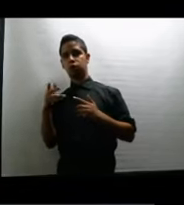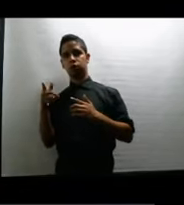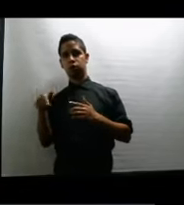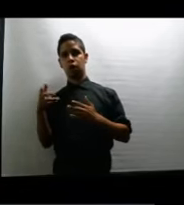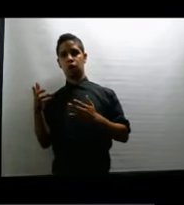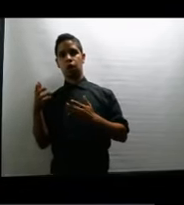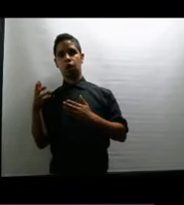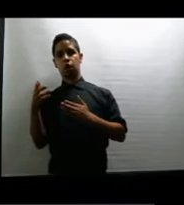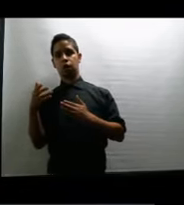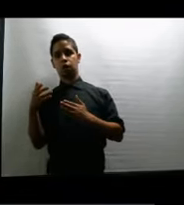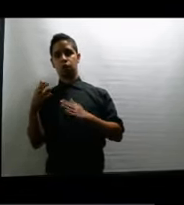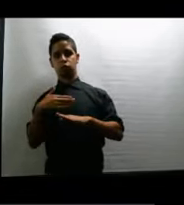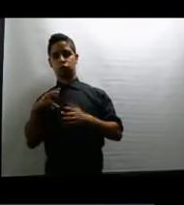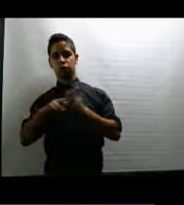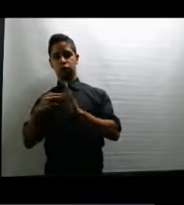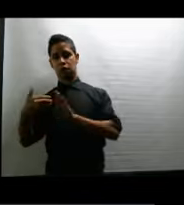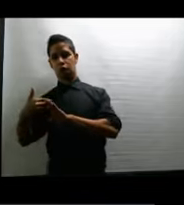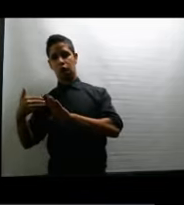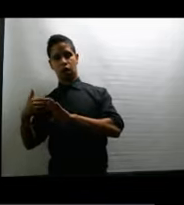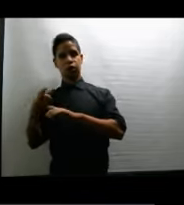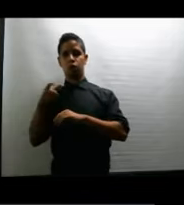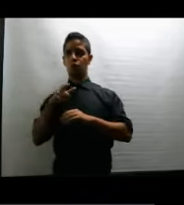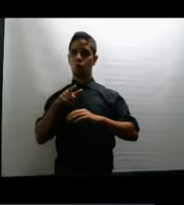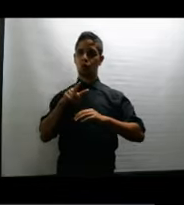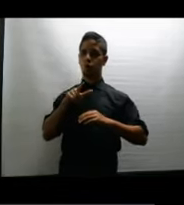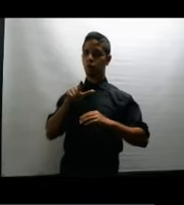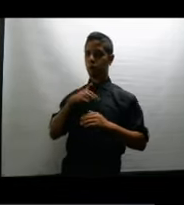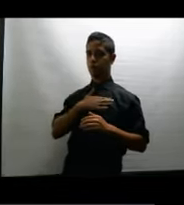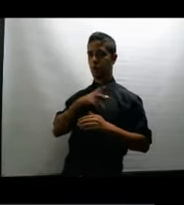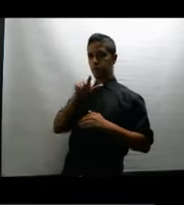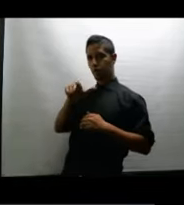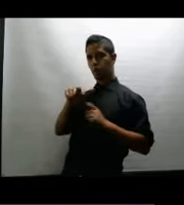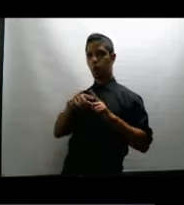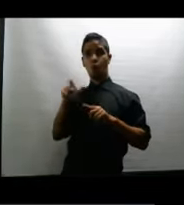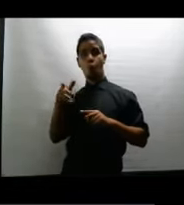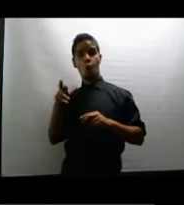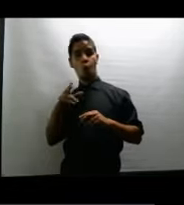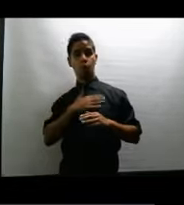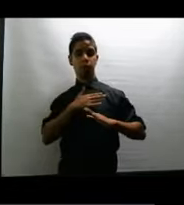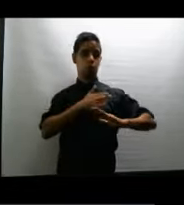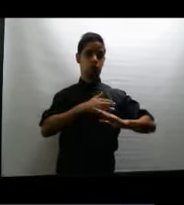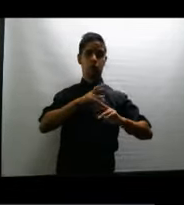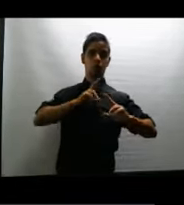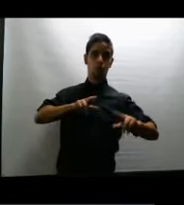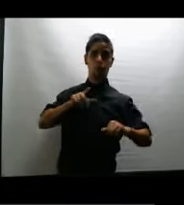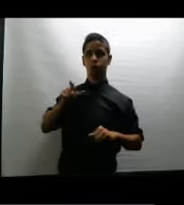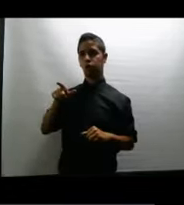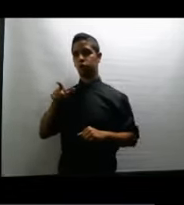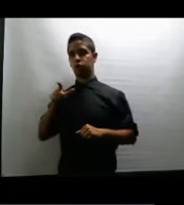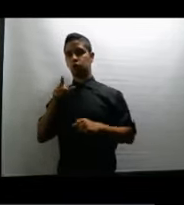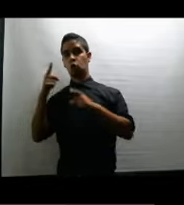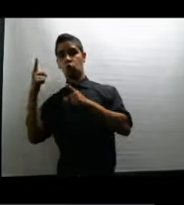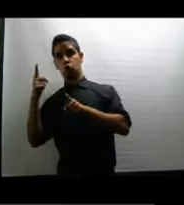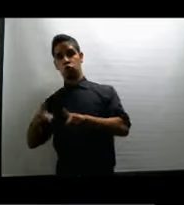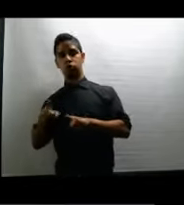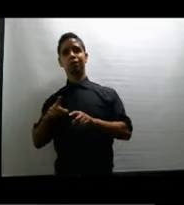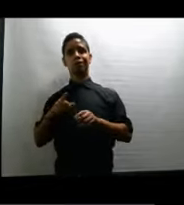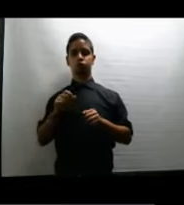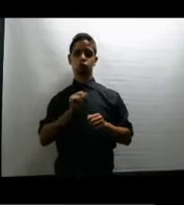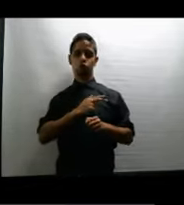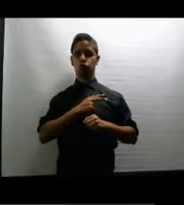y mi canción es el después. Uh-huh. O la contestación. O la contestación, exacto. Entonces, así estamos montando el show de esa